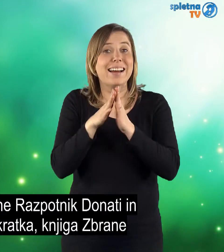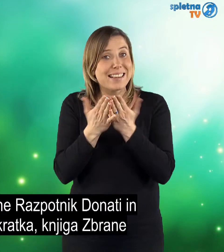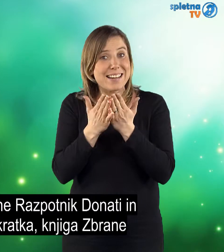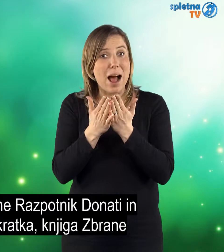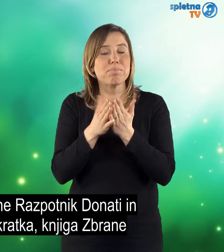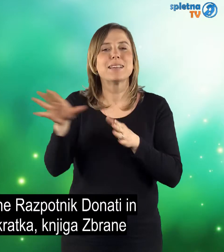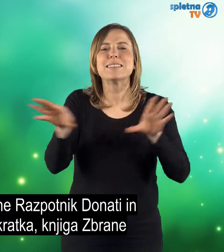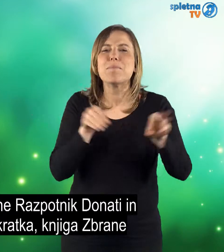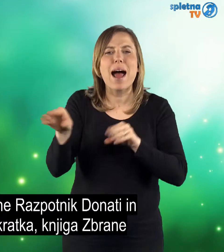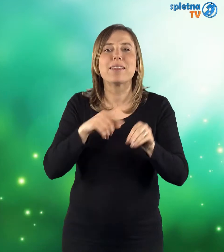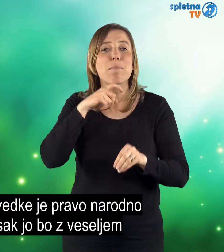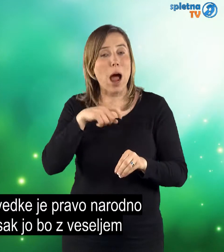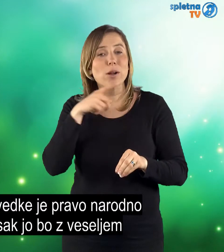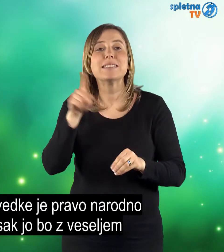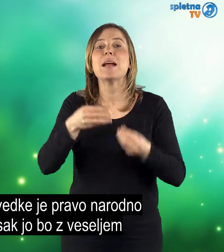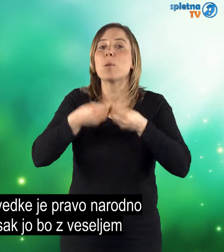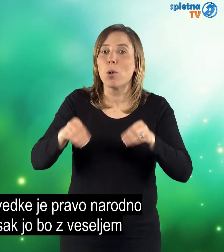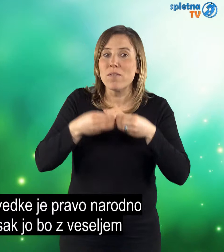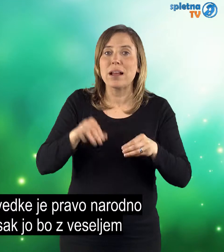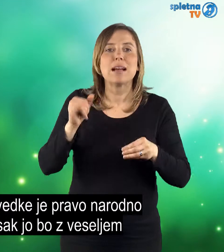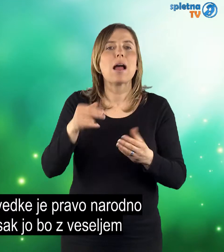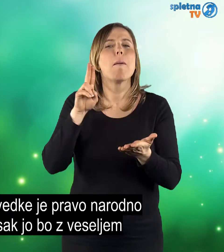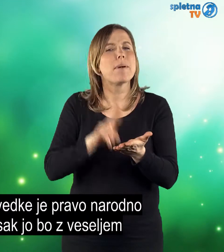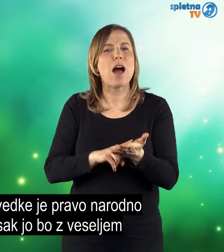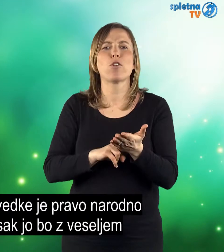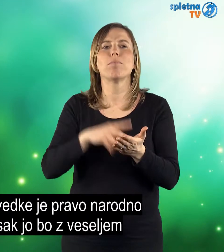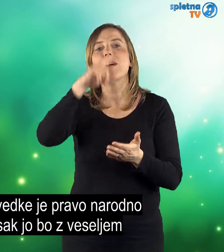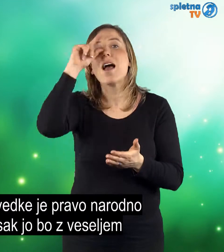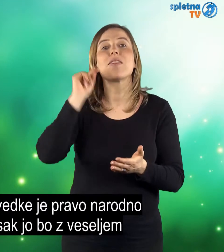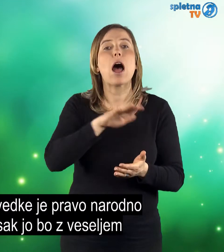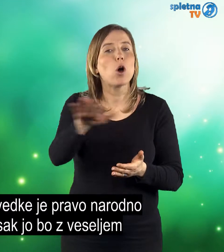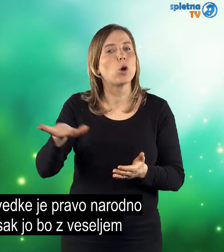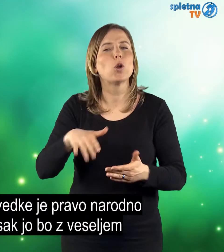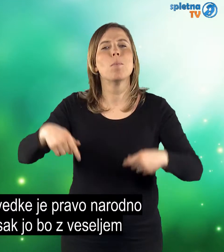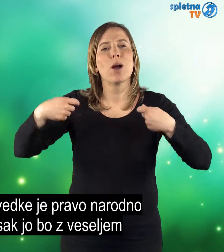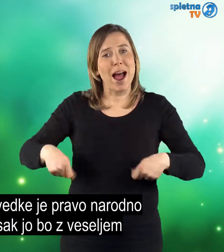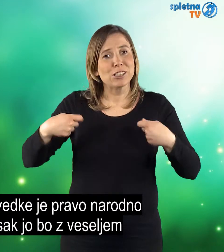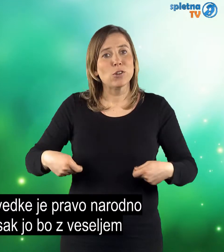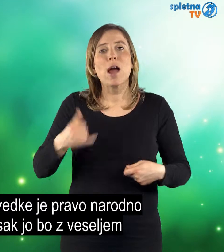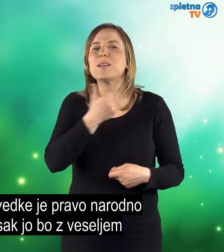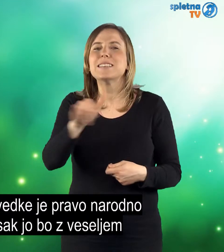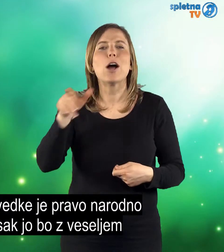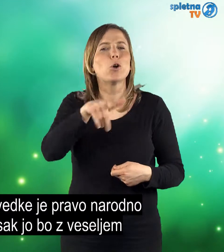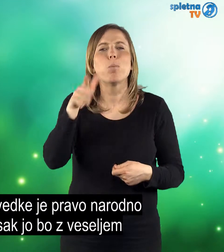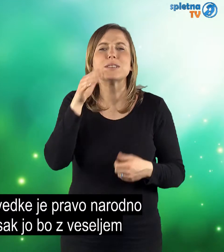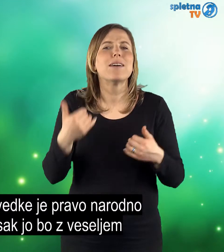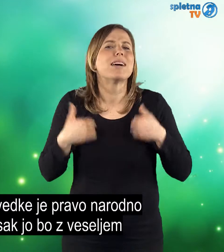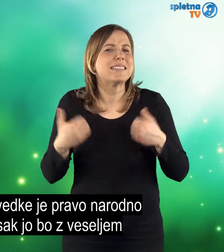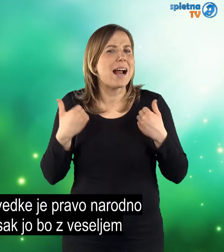Skratka, knjiga Zbrane pravljice in pripovedke je pravo narodno bogastvo in vsak jo bo z veseljem